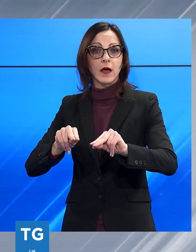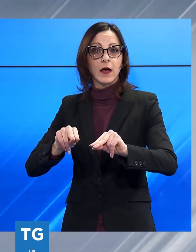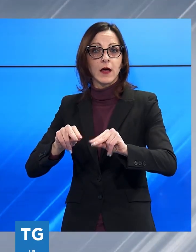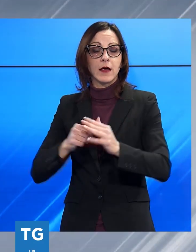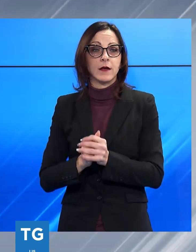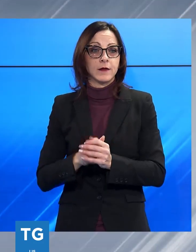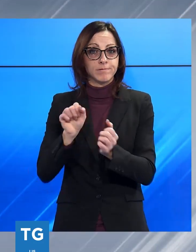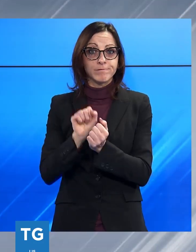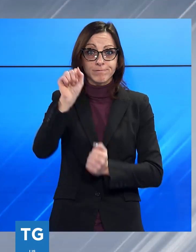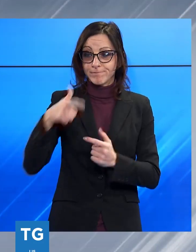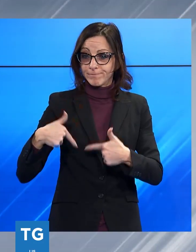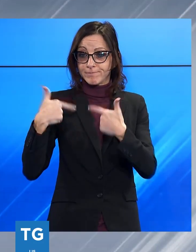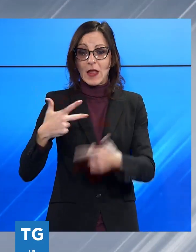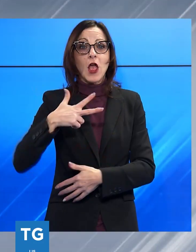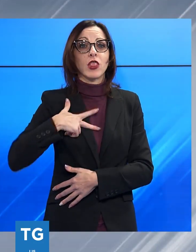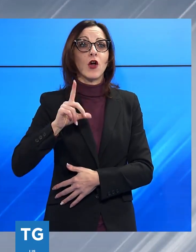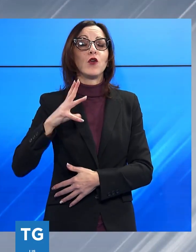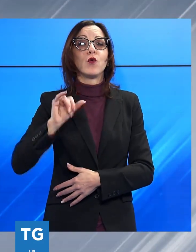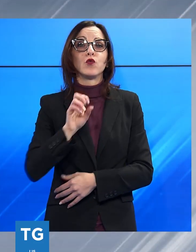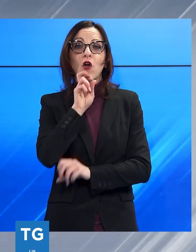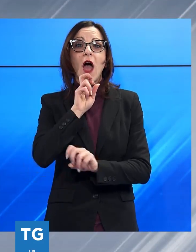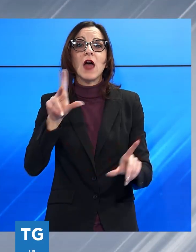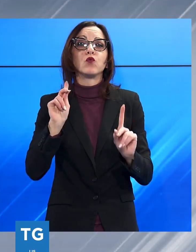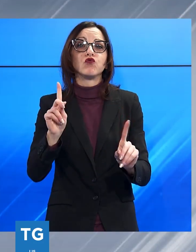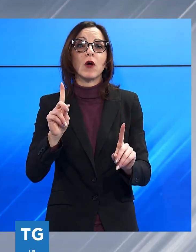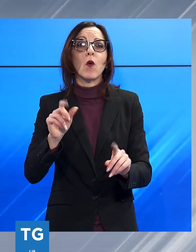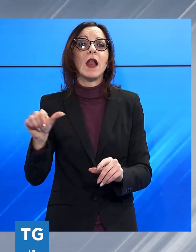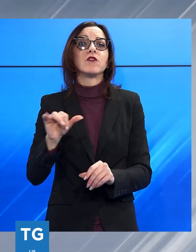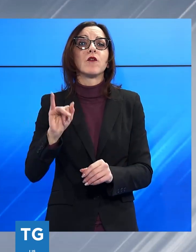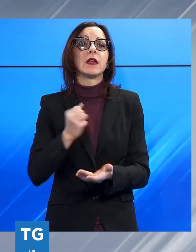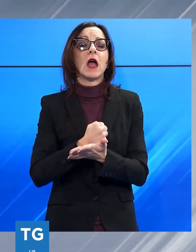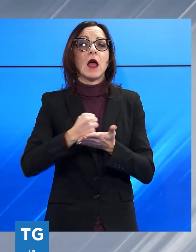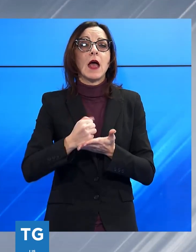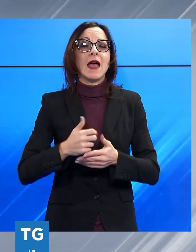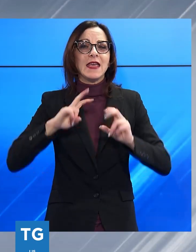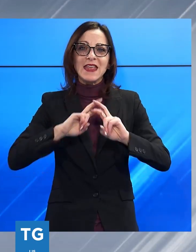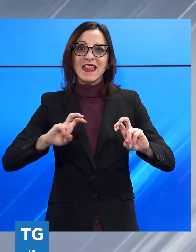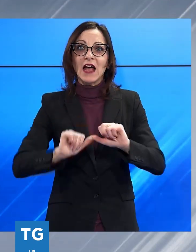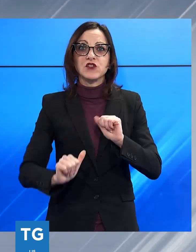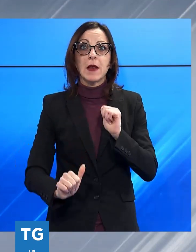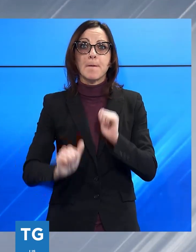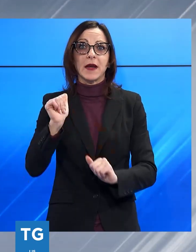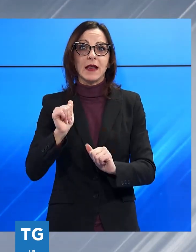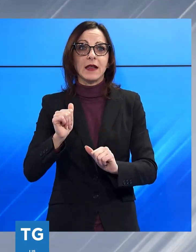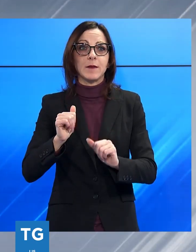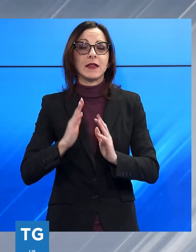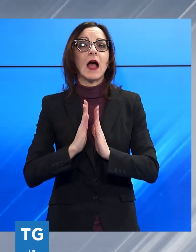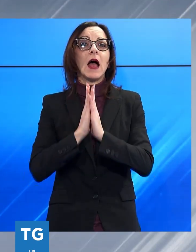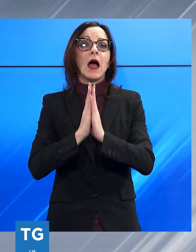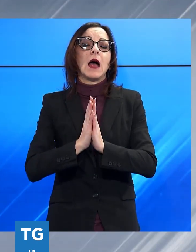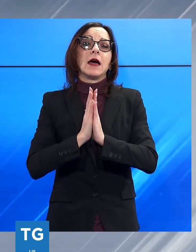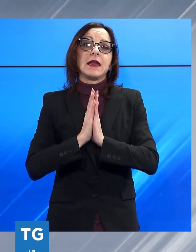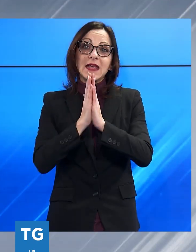a Don Lucio Annuncia il via libera della soprintendenza alla partenza delle indagini preliminari sui paramenti del campanile della chiesa